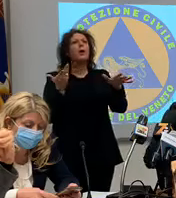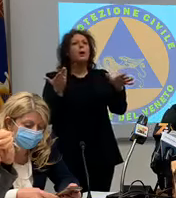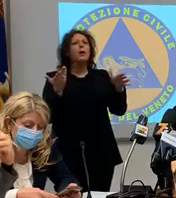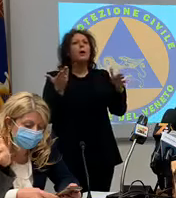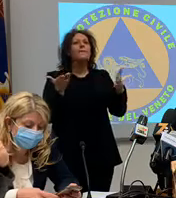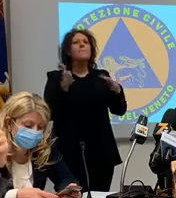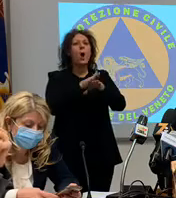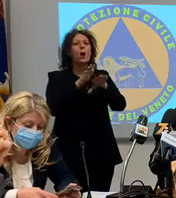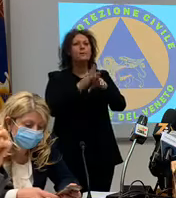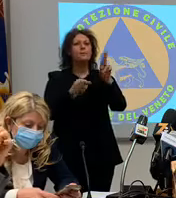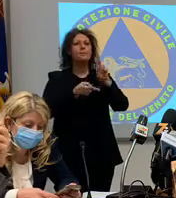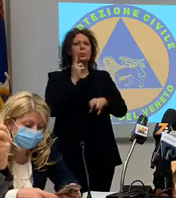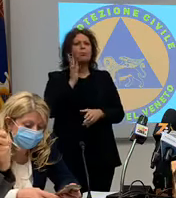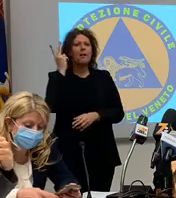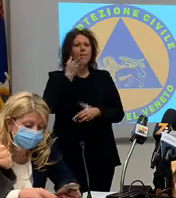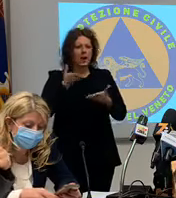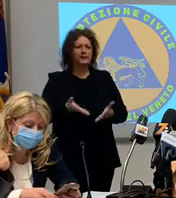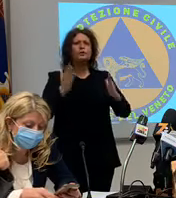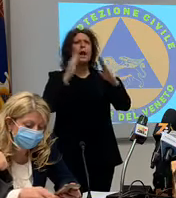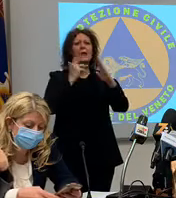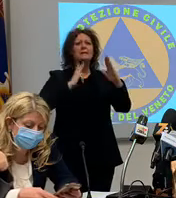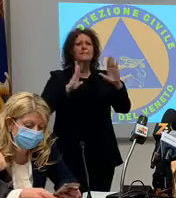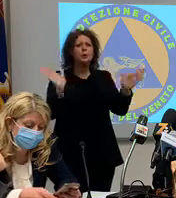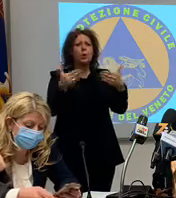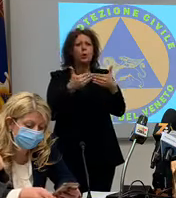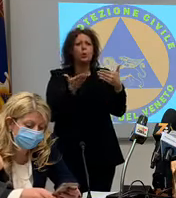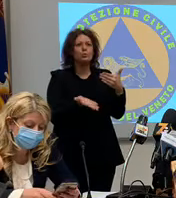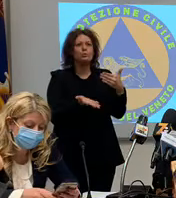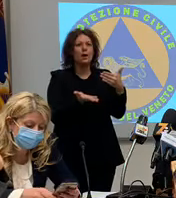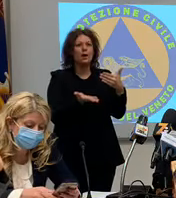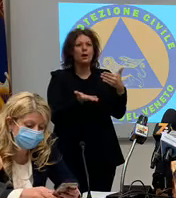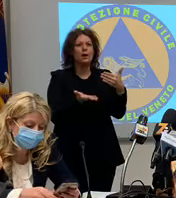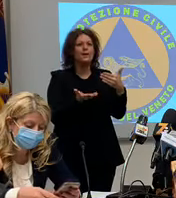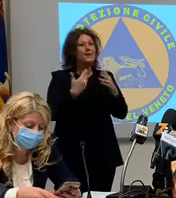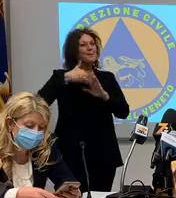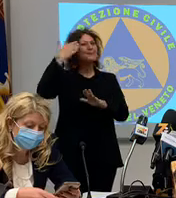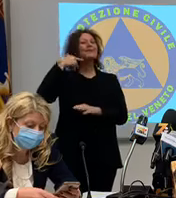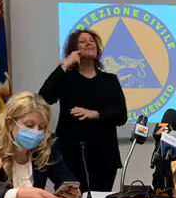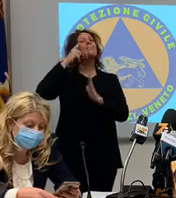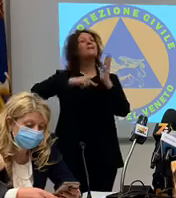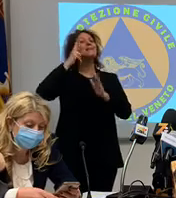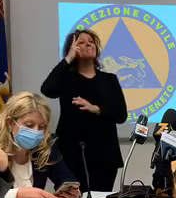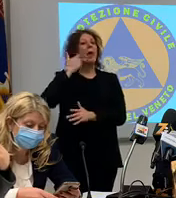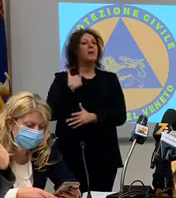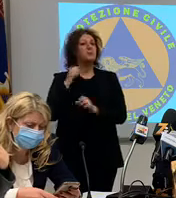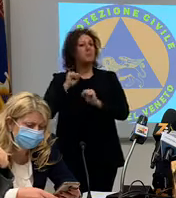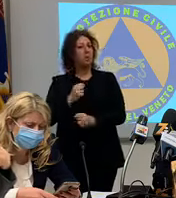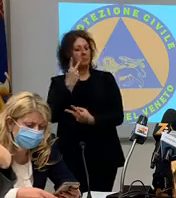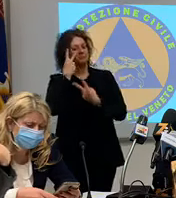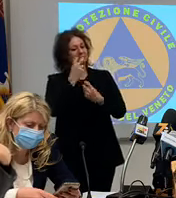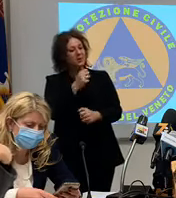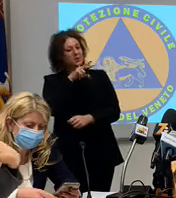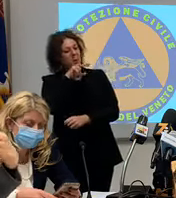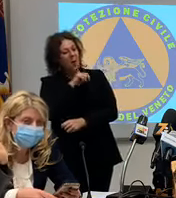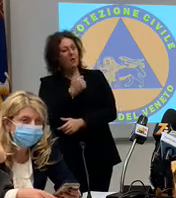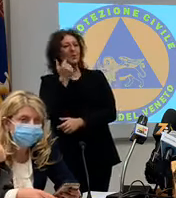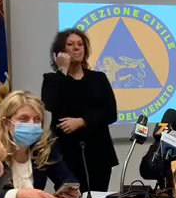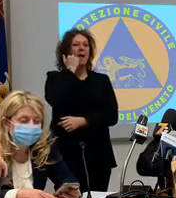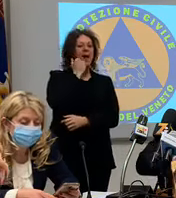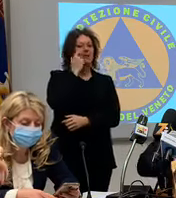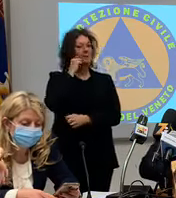riposo chiuse e blindate perché a marzo Vi ricordo che si andava a trovare il nonno la nonna la mamma e